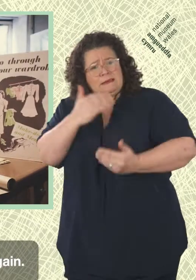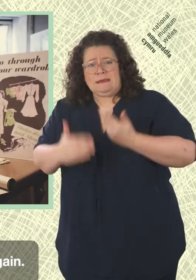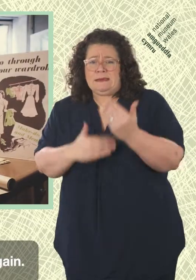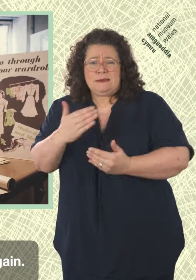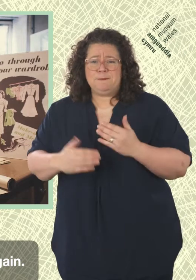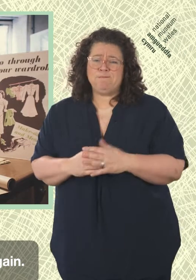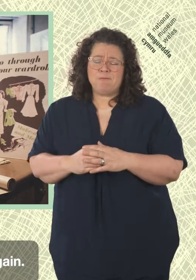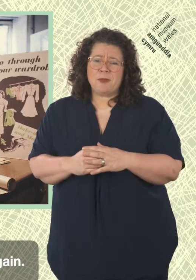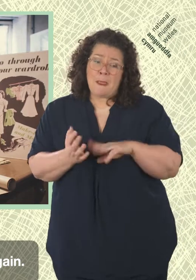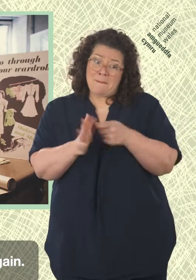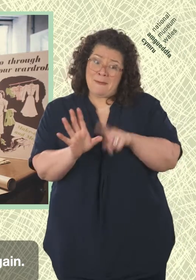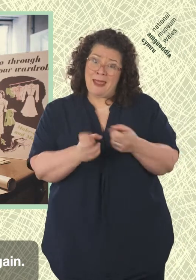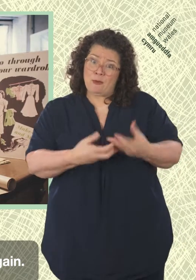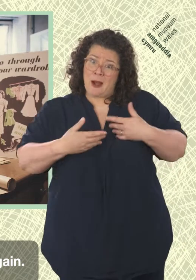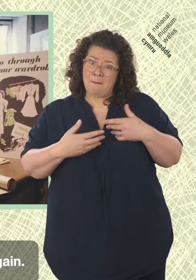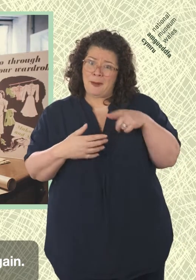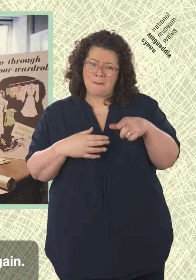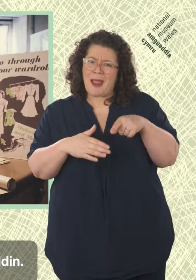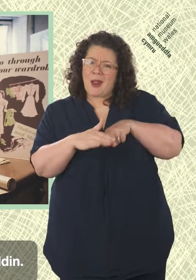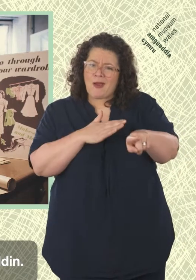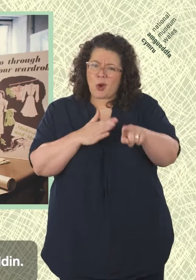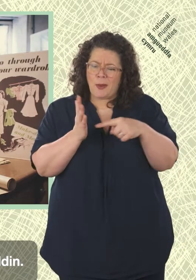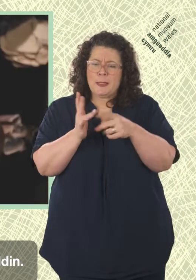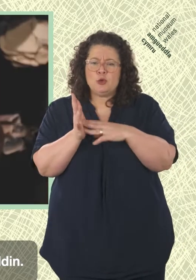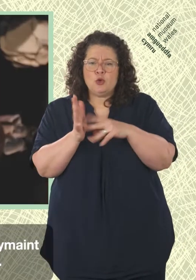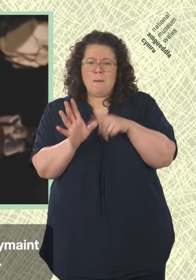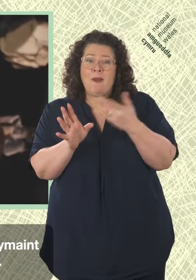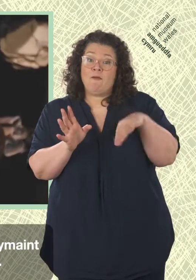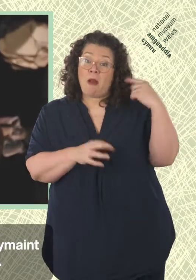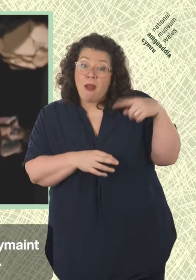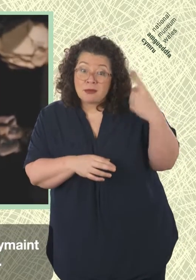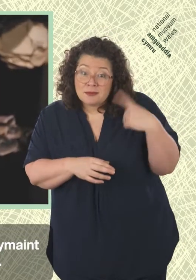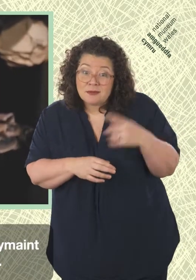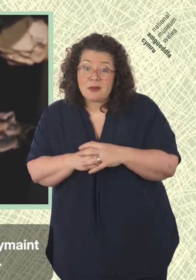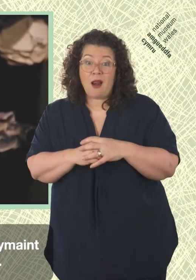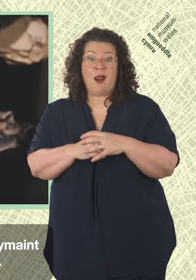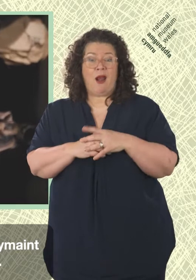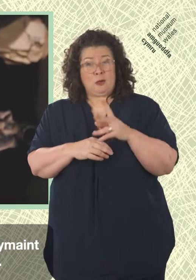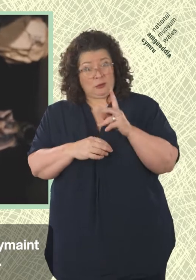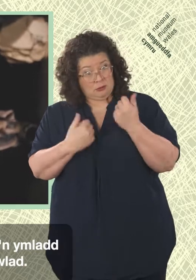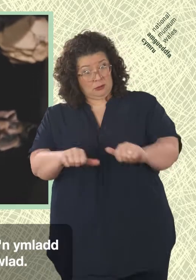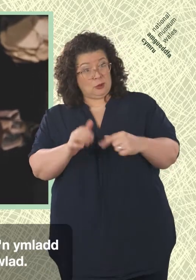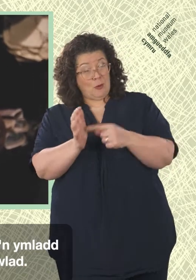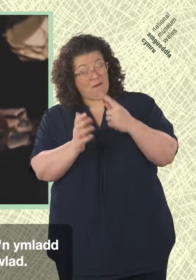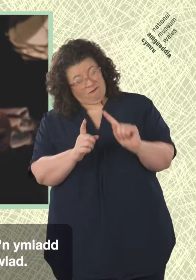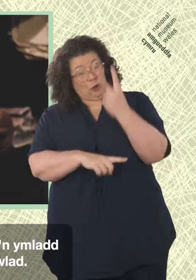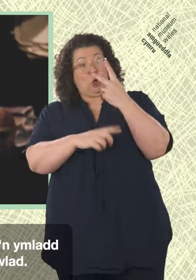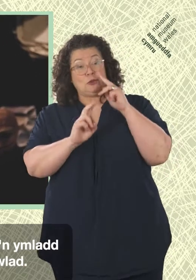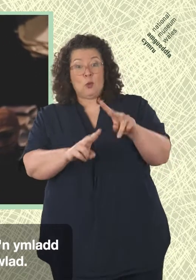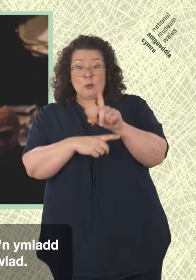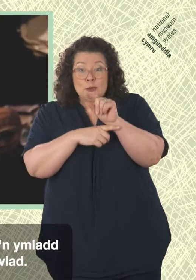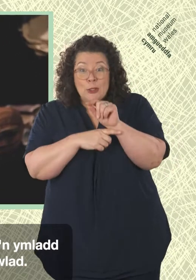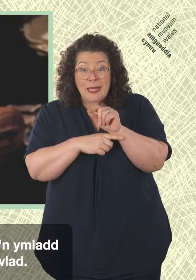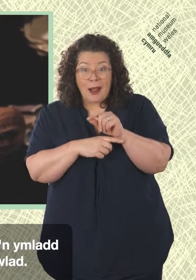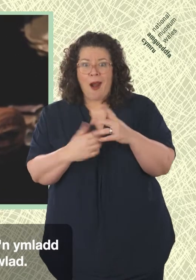Mae fe'n 20, ac mae fe'n y fyddin. Mae'n becso eisiau gymryd y beth i John, ond mae'n mor falch o